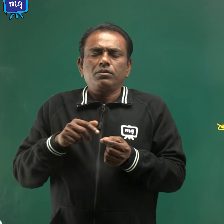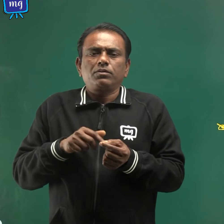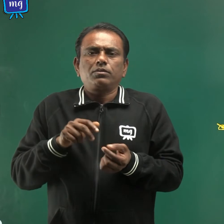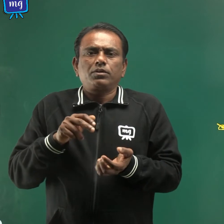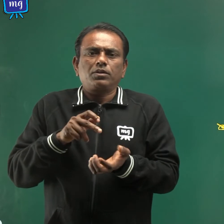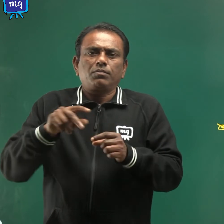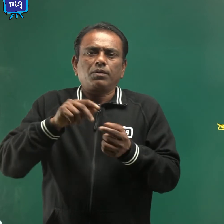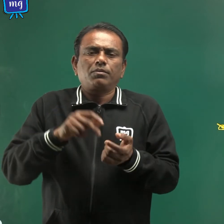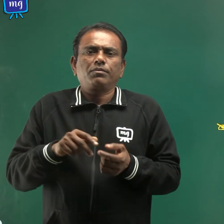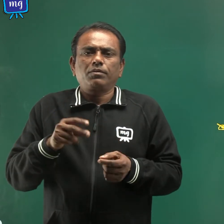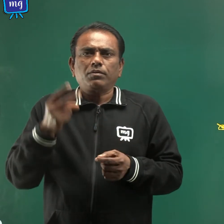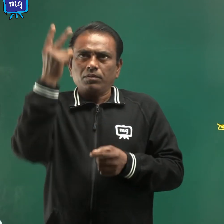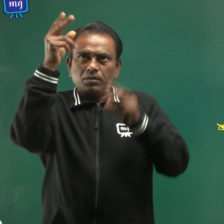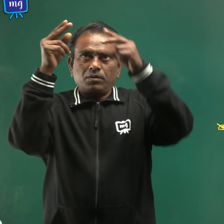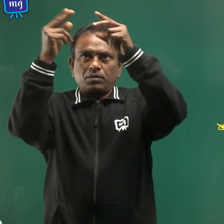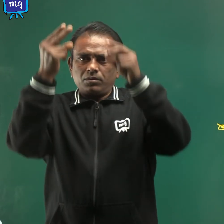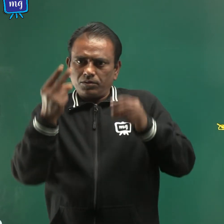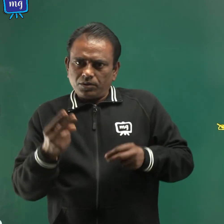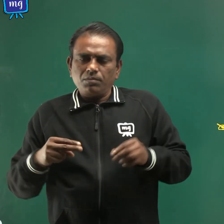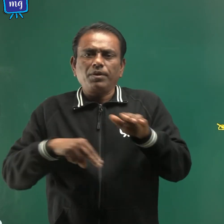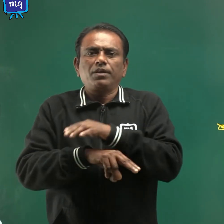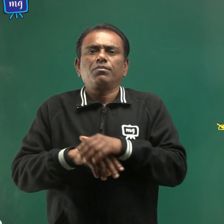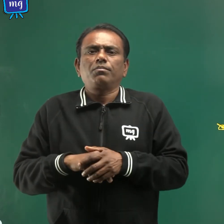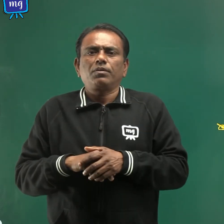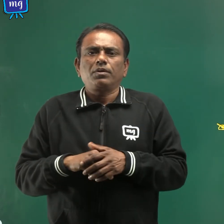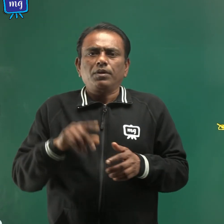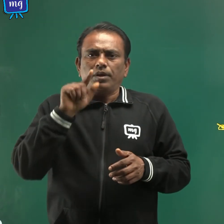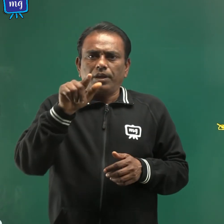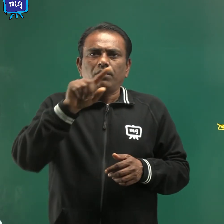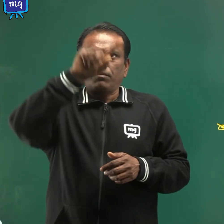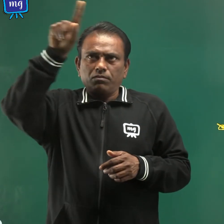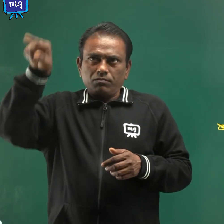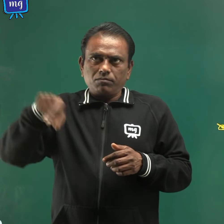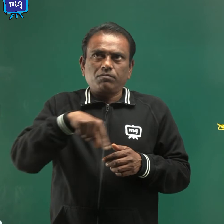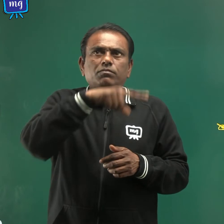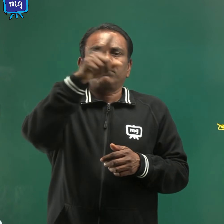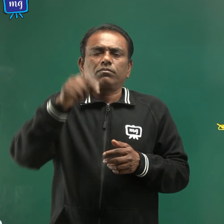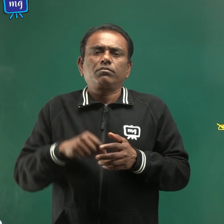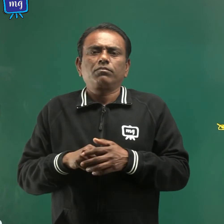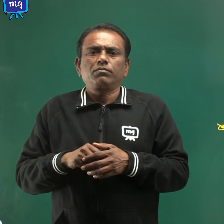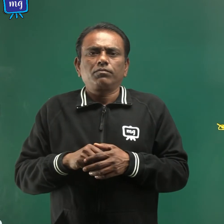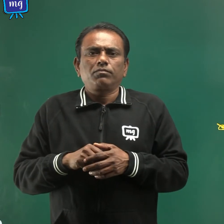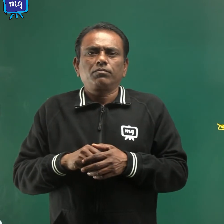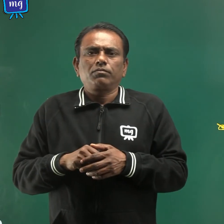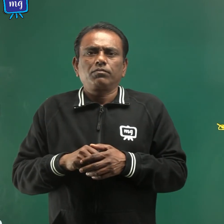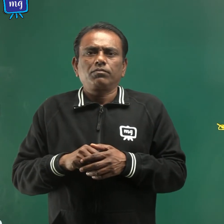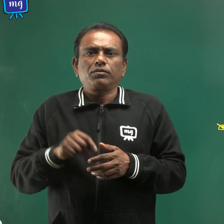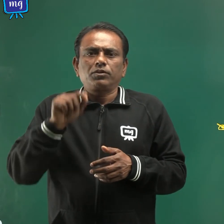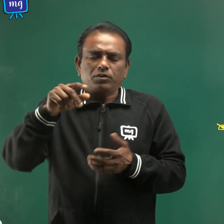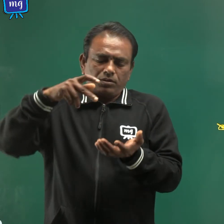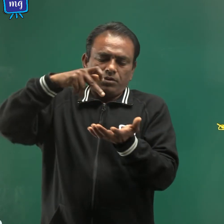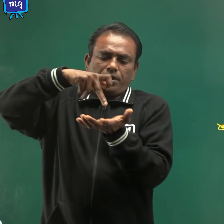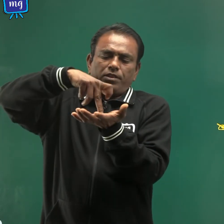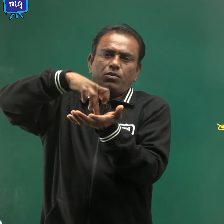कि चित्र में है इतना तो दिया हुआ है और इसका केंद्र